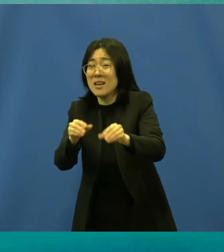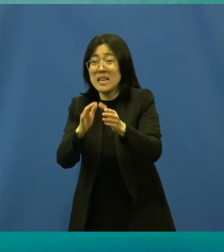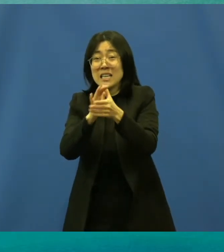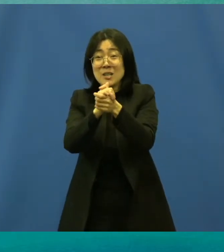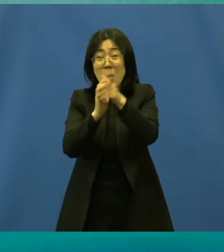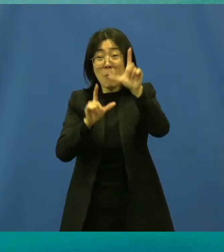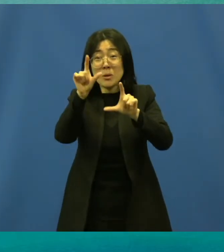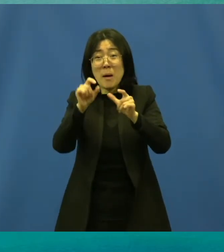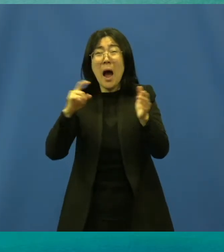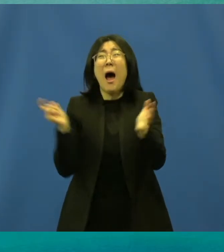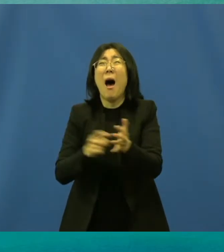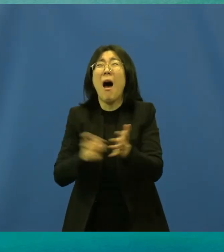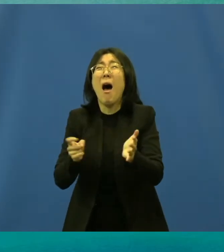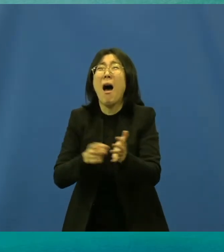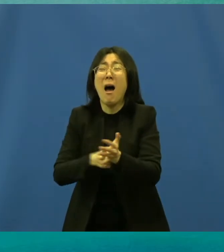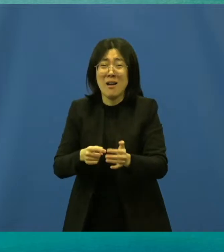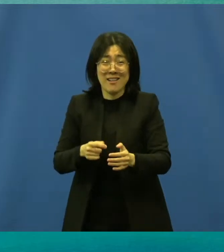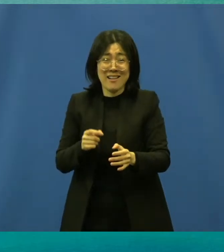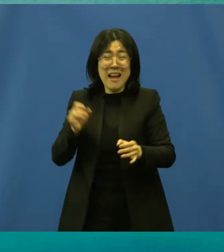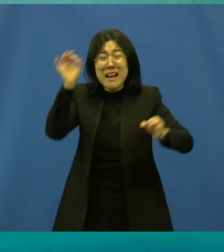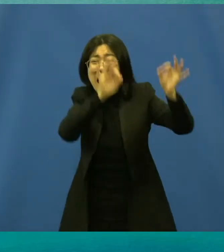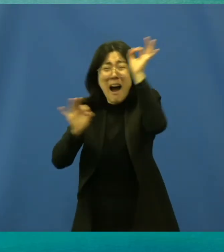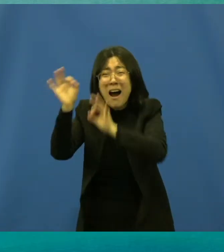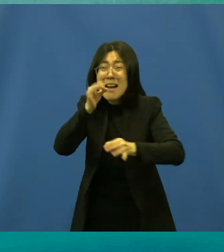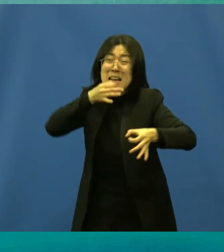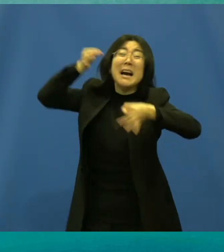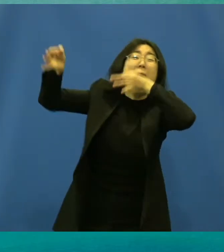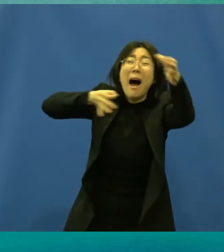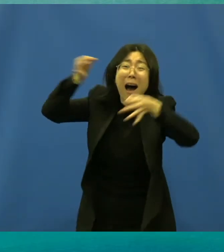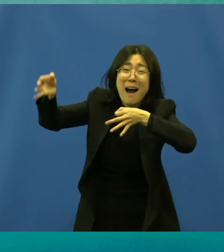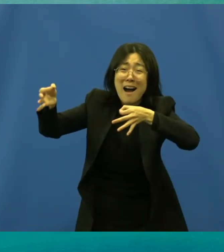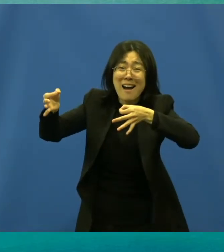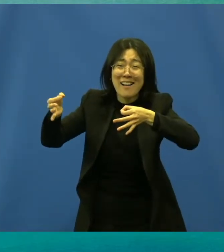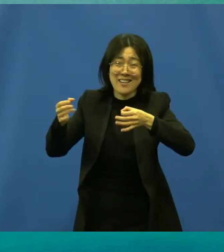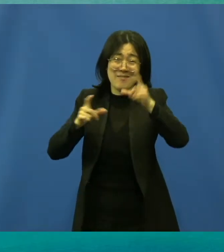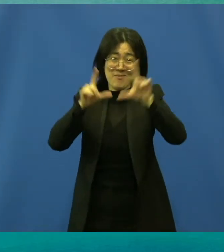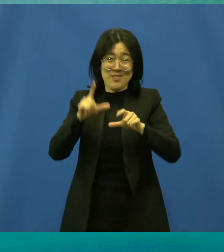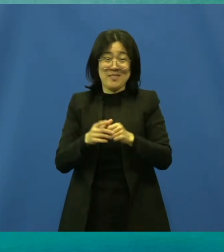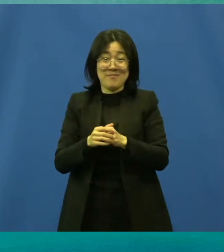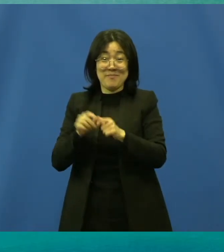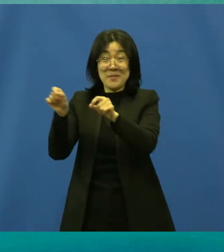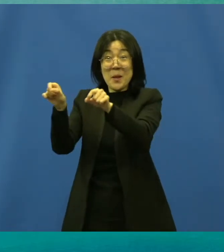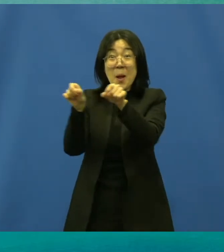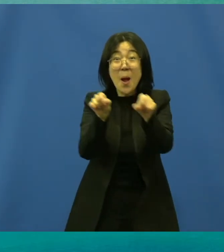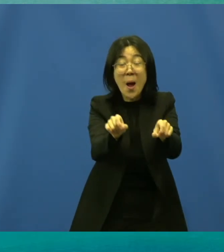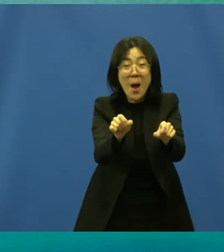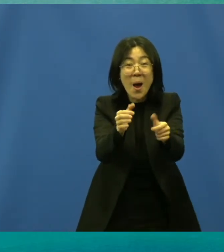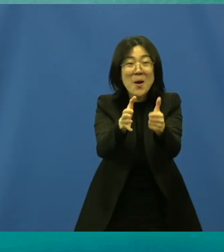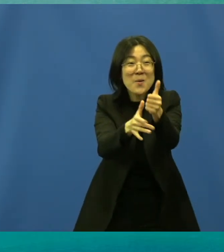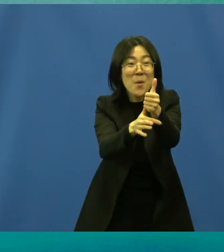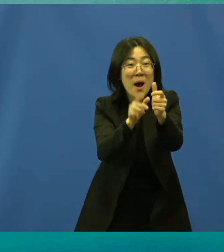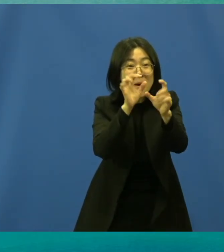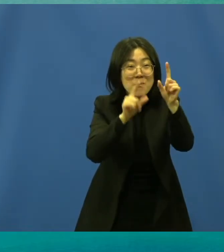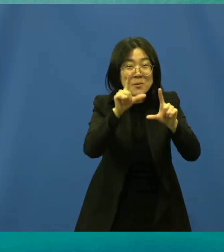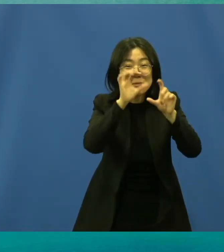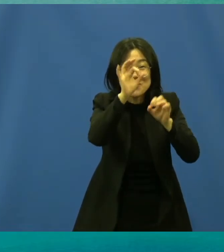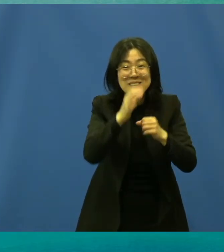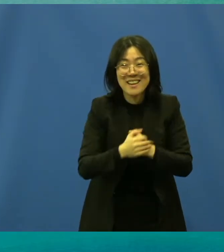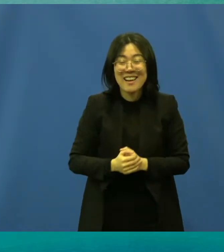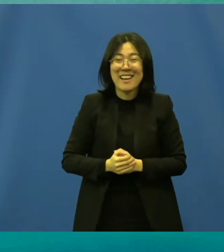늘 다급해집니다. 자, 1절에 요나가 물고기 뱃속에서 그의 하나님 여호와께